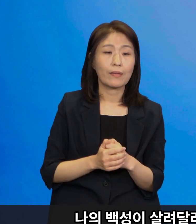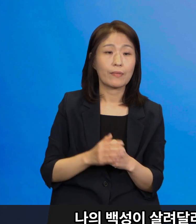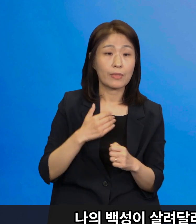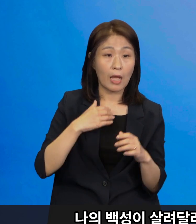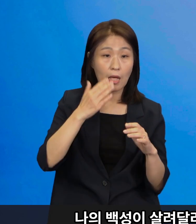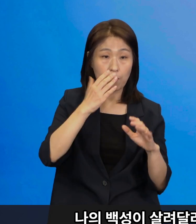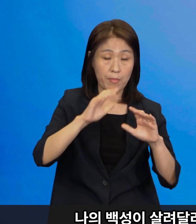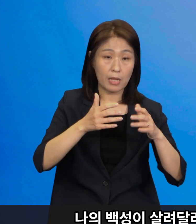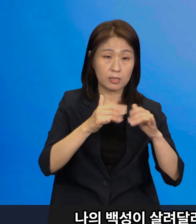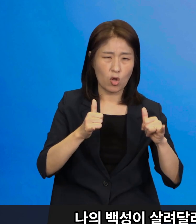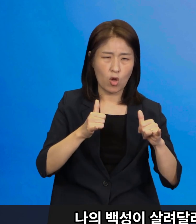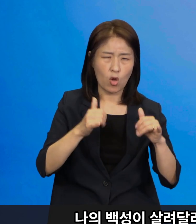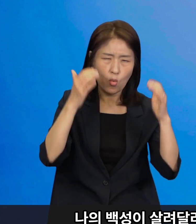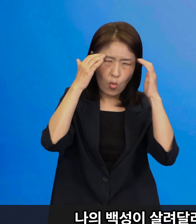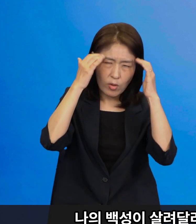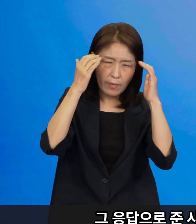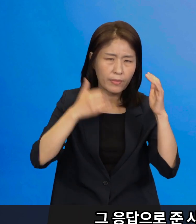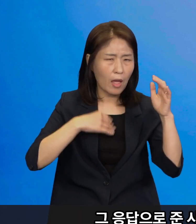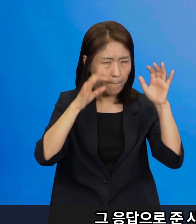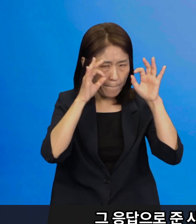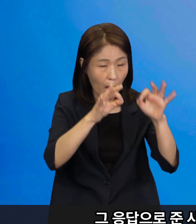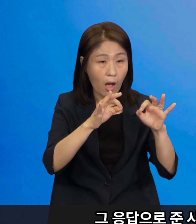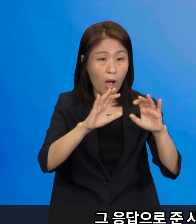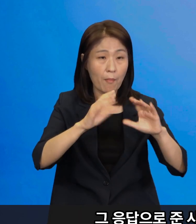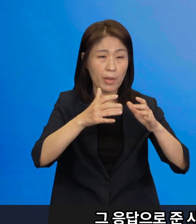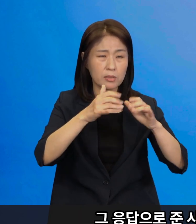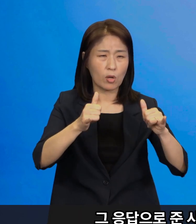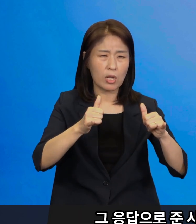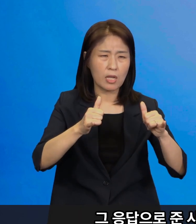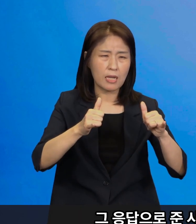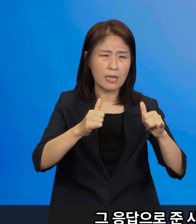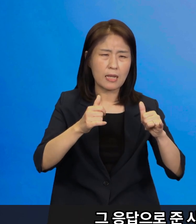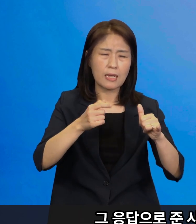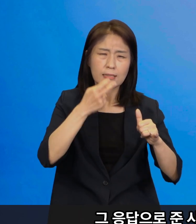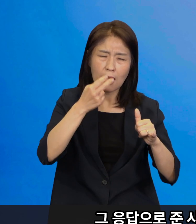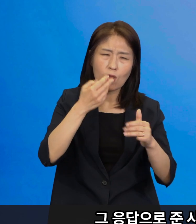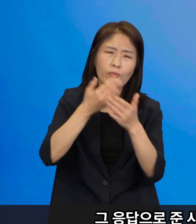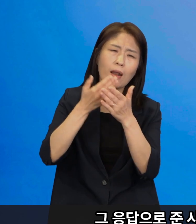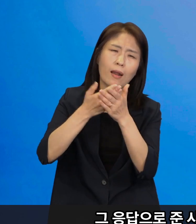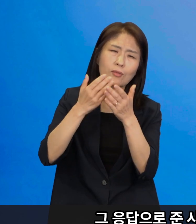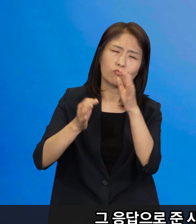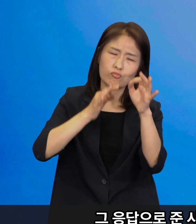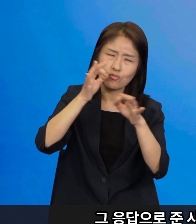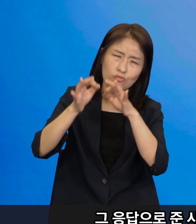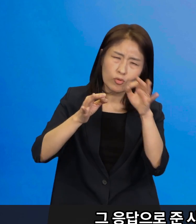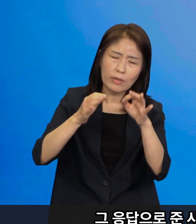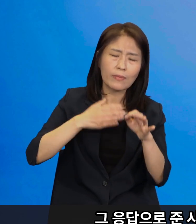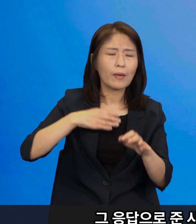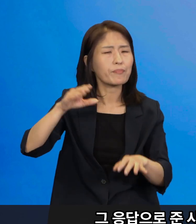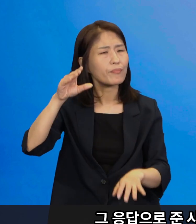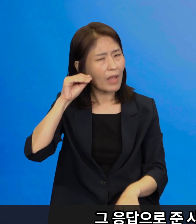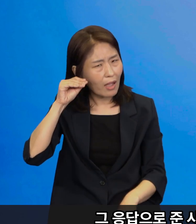백성이 살려달라고 울부짖는 소리를 내가 들어서 그 응답으로 준 사람이 바로 사울이었던 것이죠.